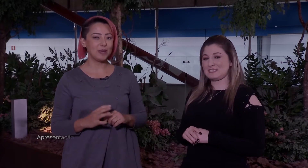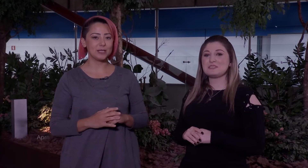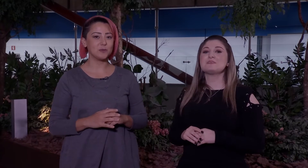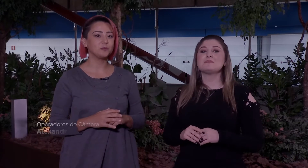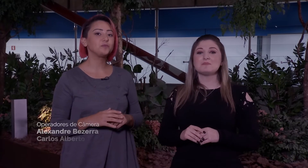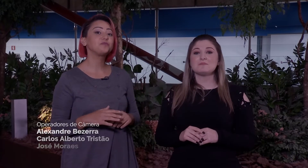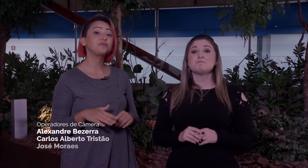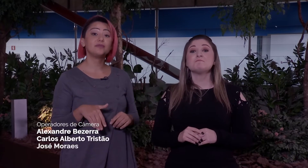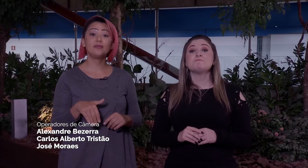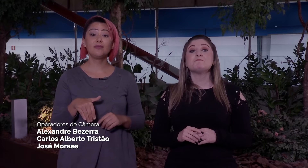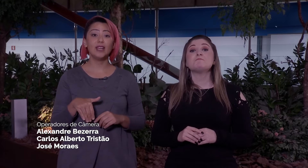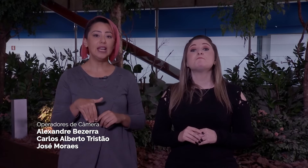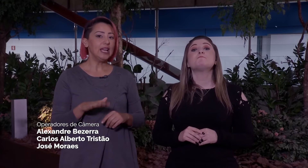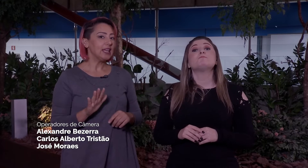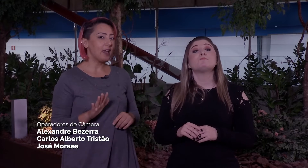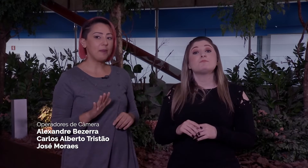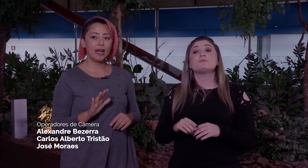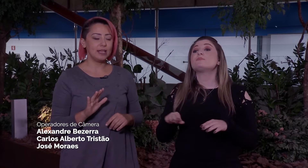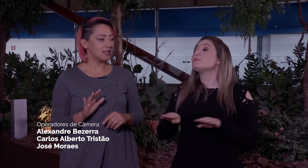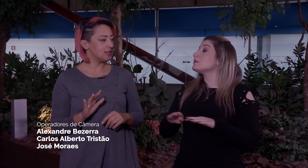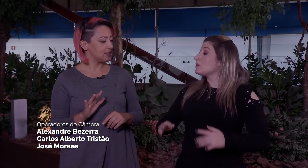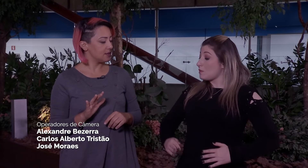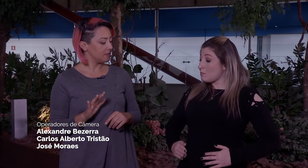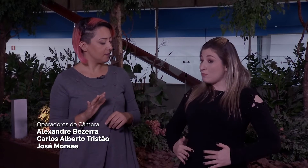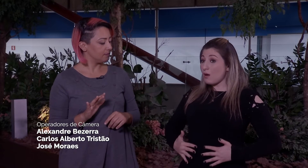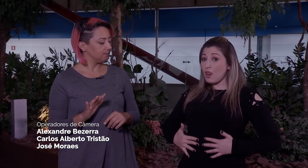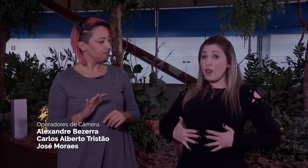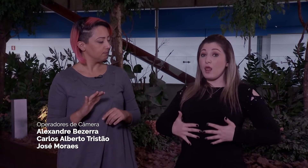mesmo. O que mais?